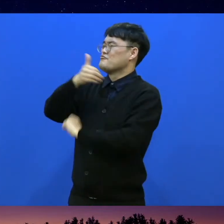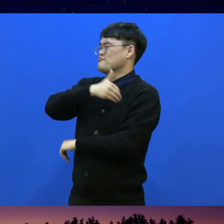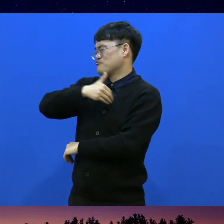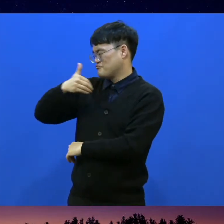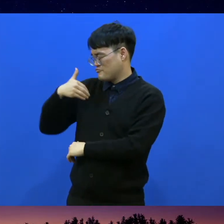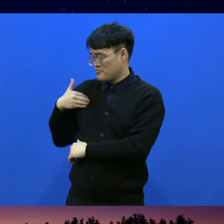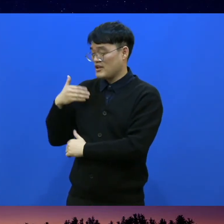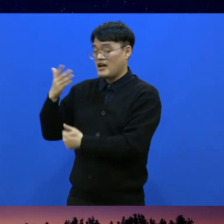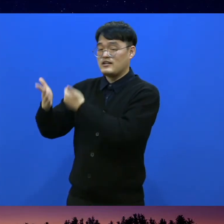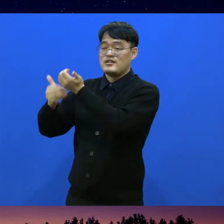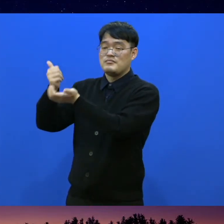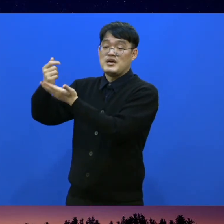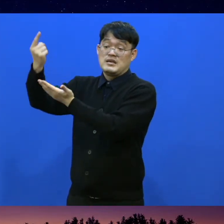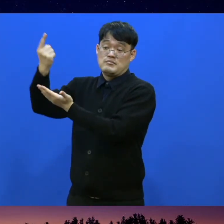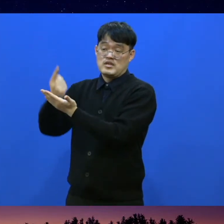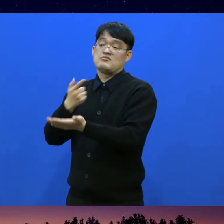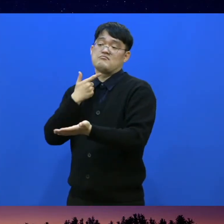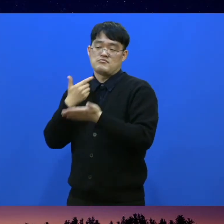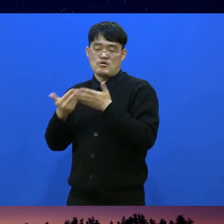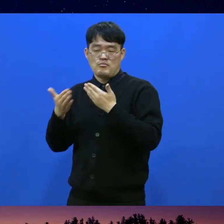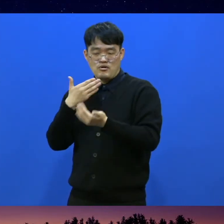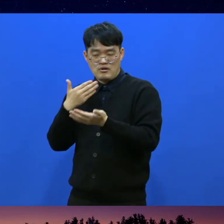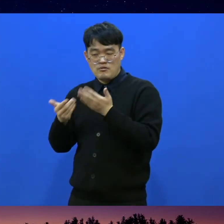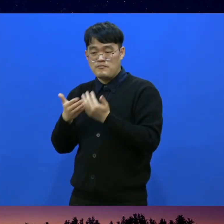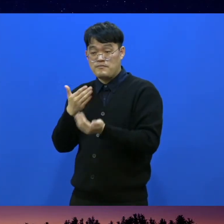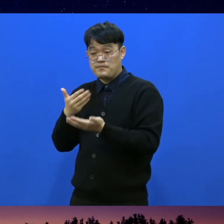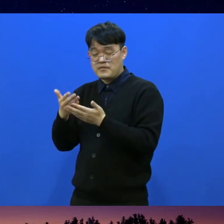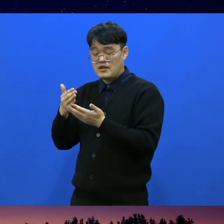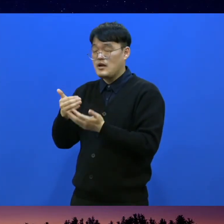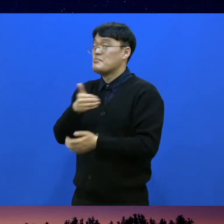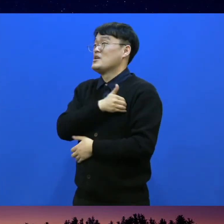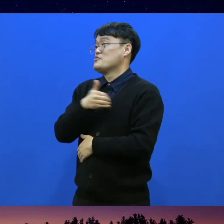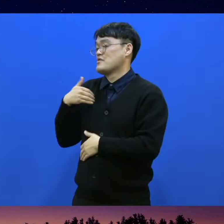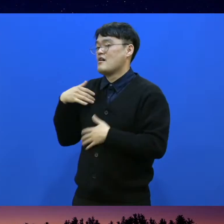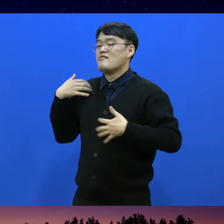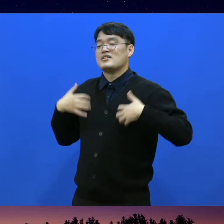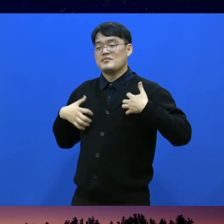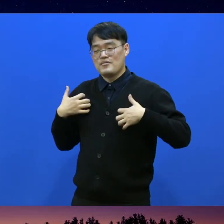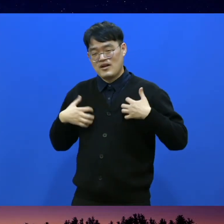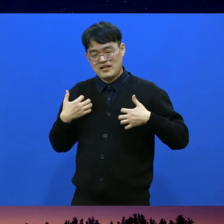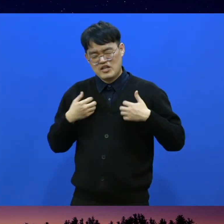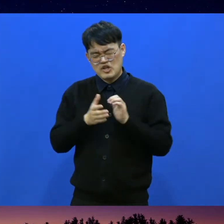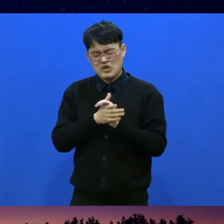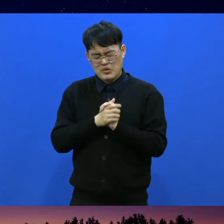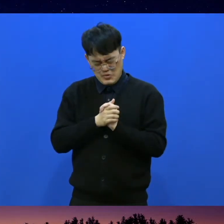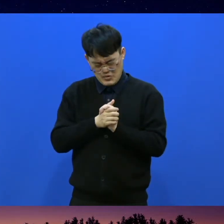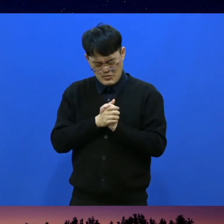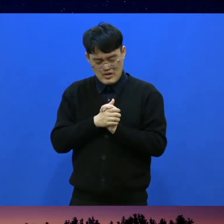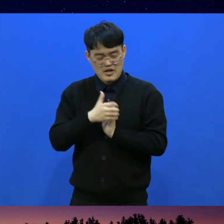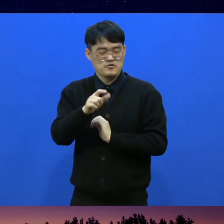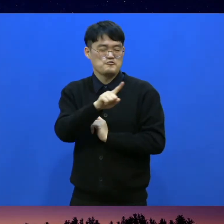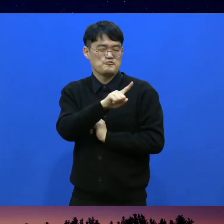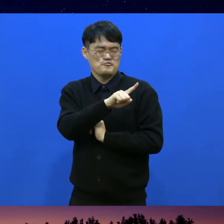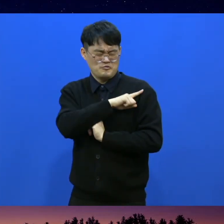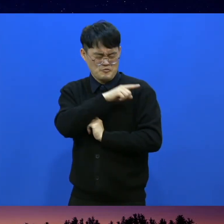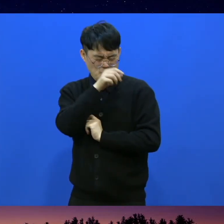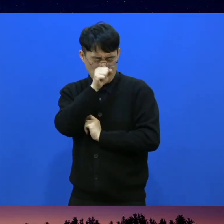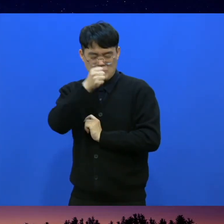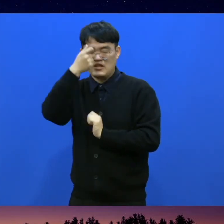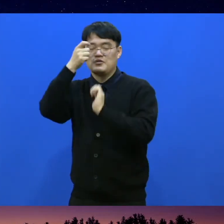임재 앞에서, 그분의 존전 앞에서 만족하고 기뻐하는 그 기도가 최상의 기도가 되는